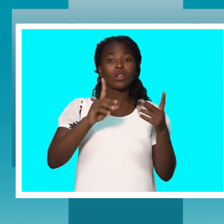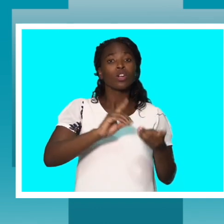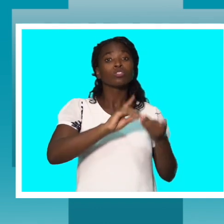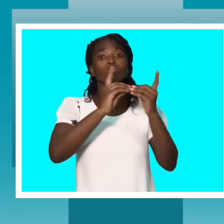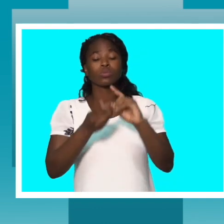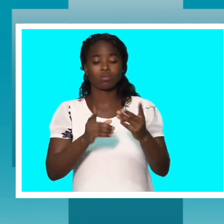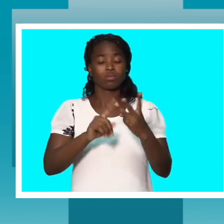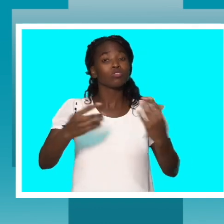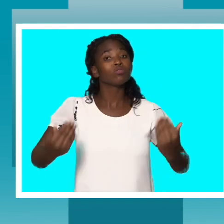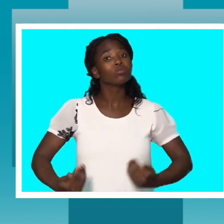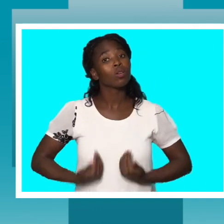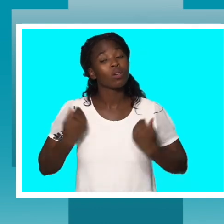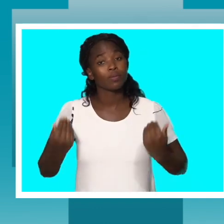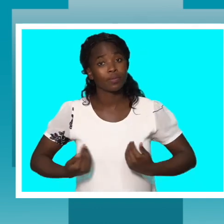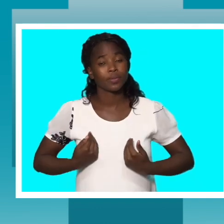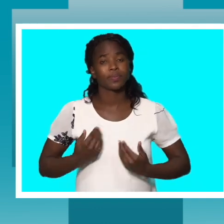adolescentes.